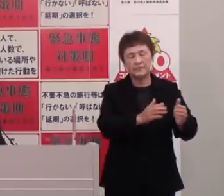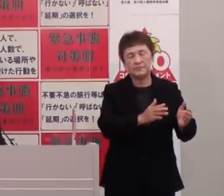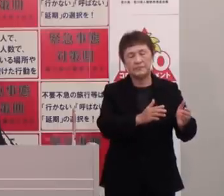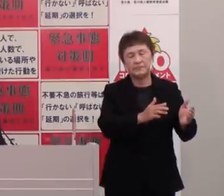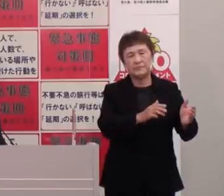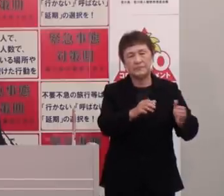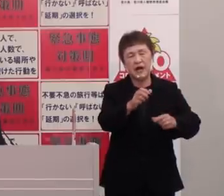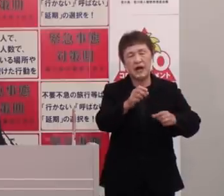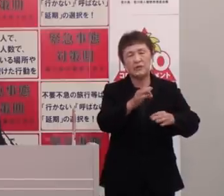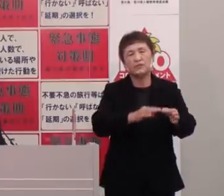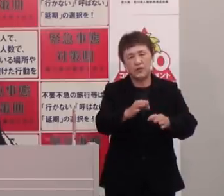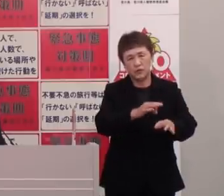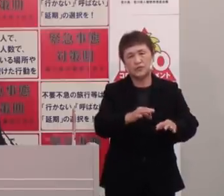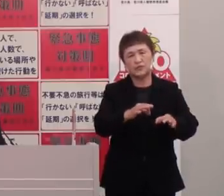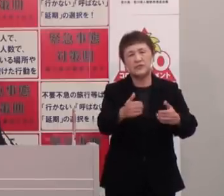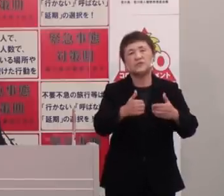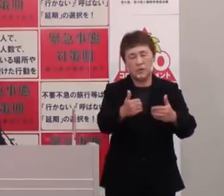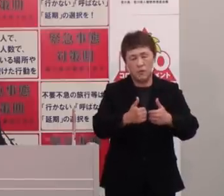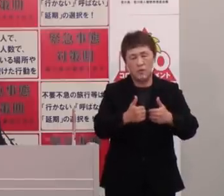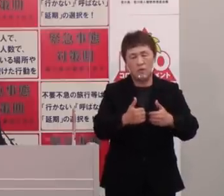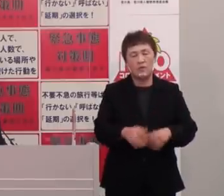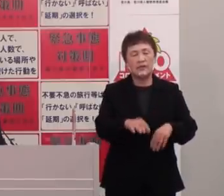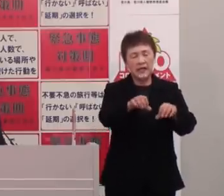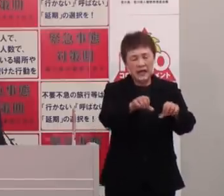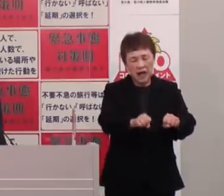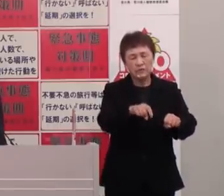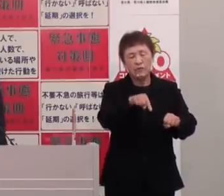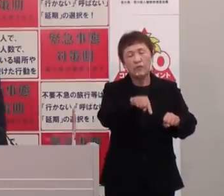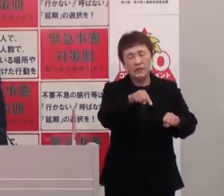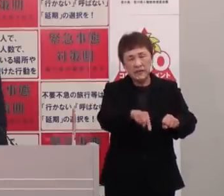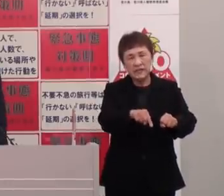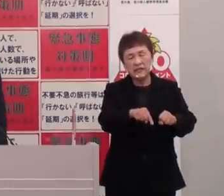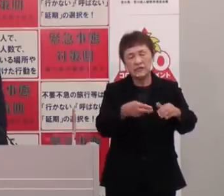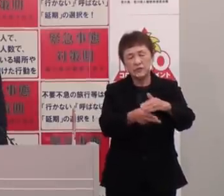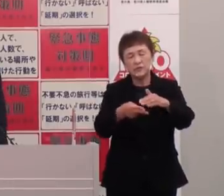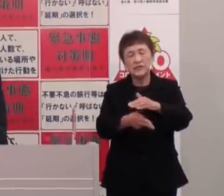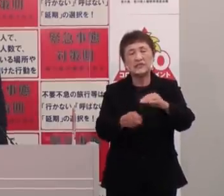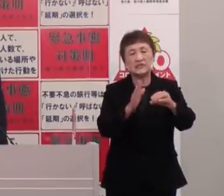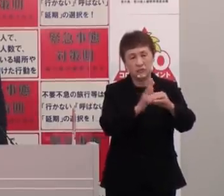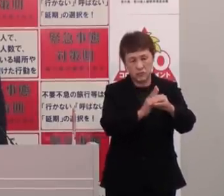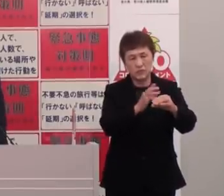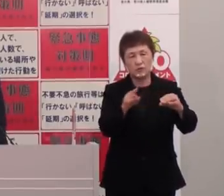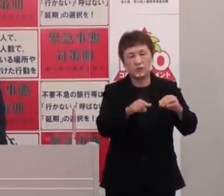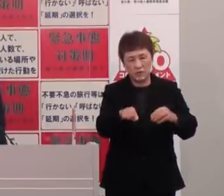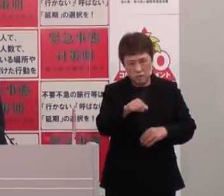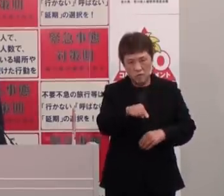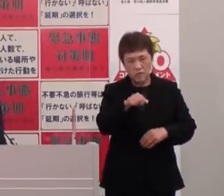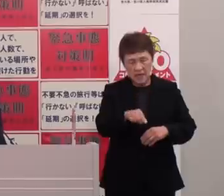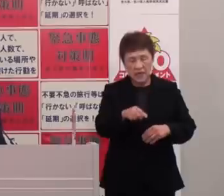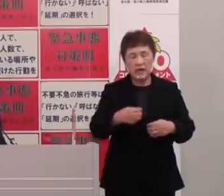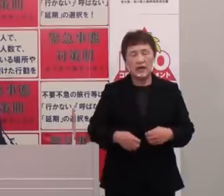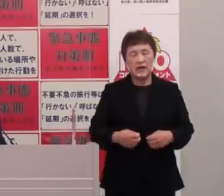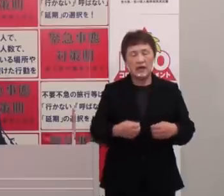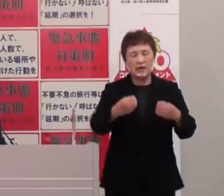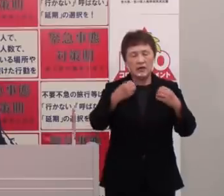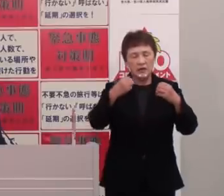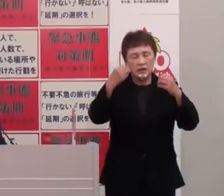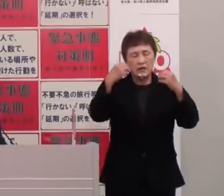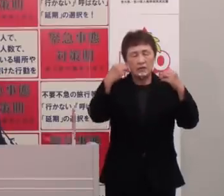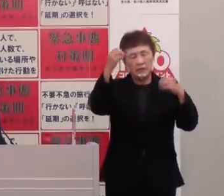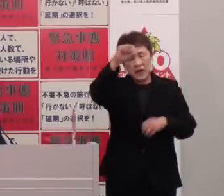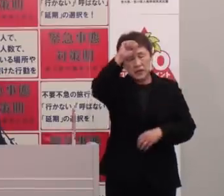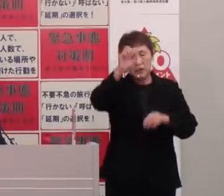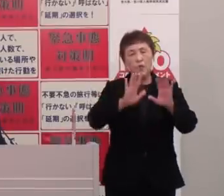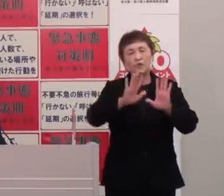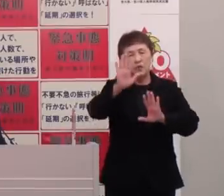して、そのためには確保病床に入院中の方の中で、 コロナ感染症による症状が軽